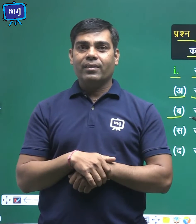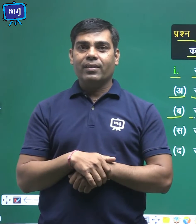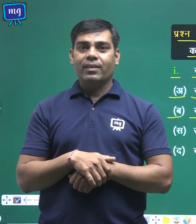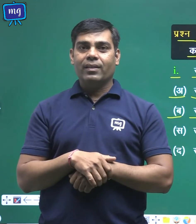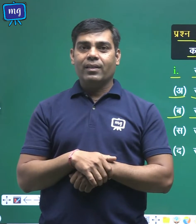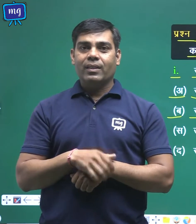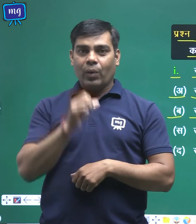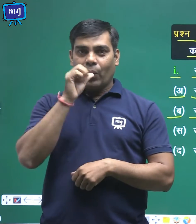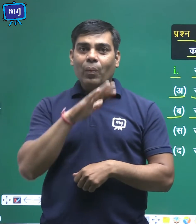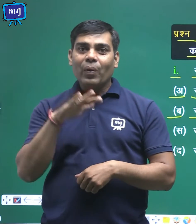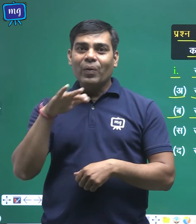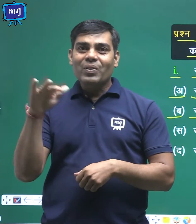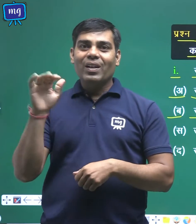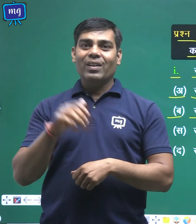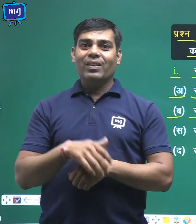सागर,